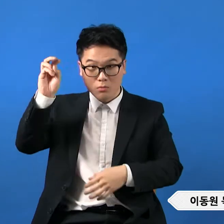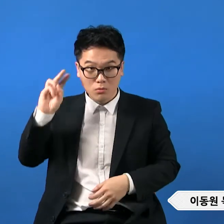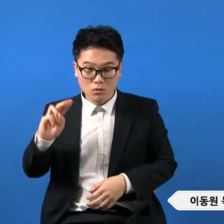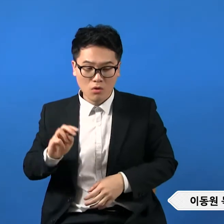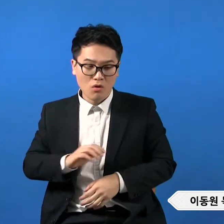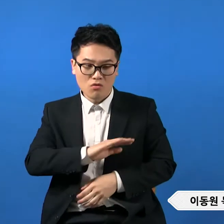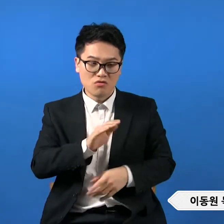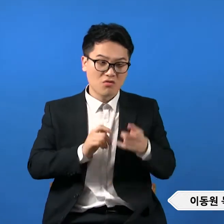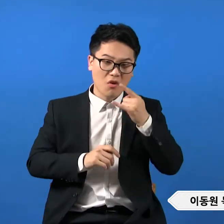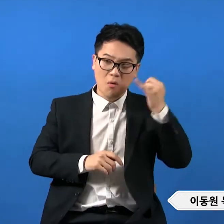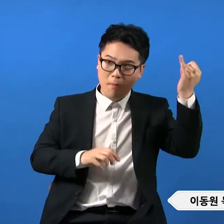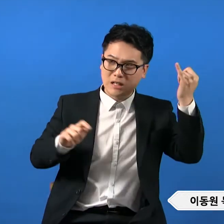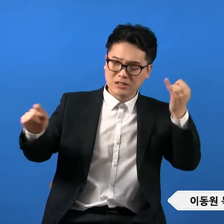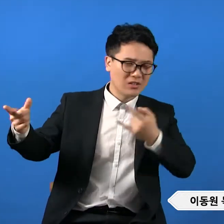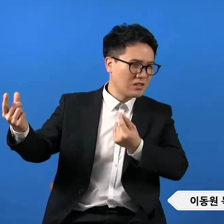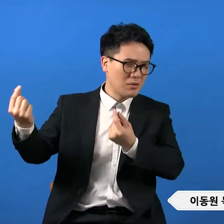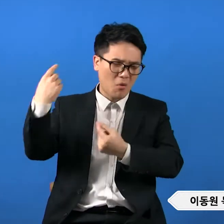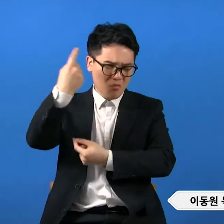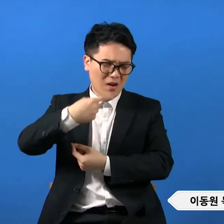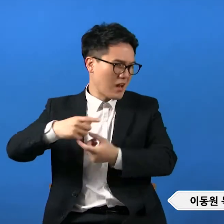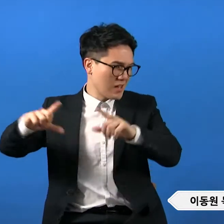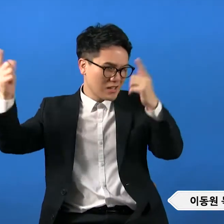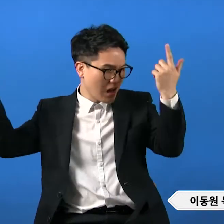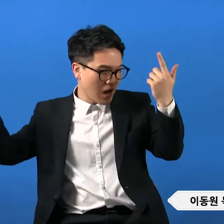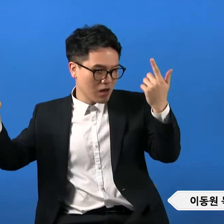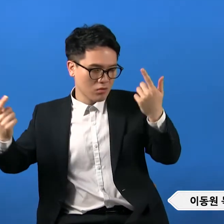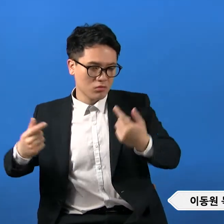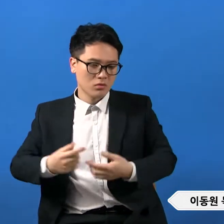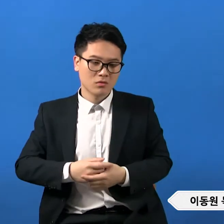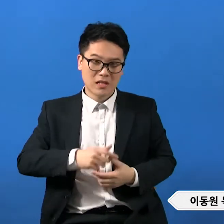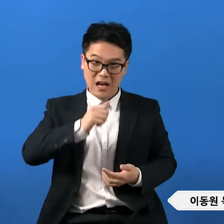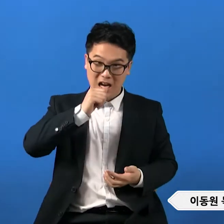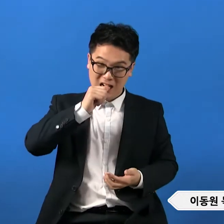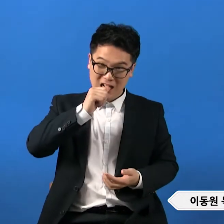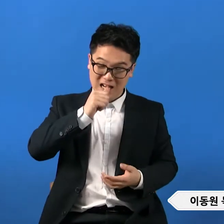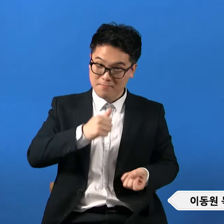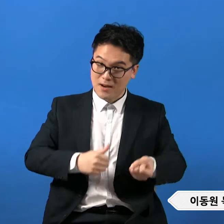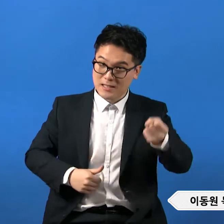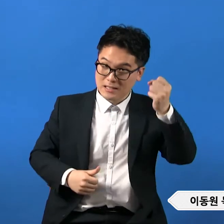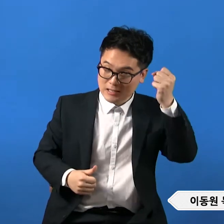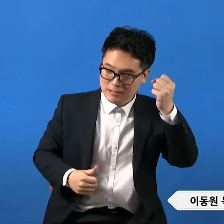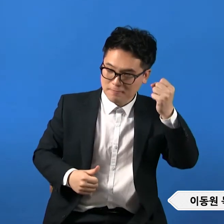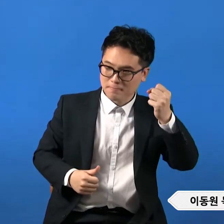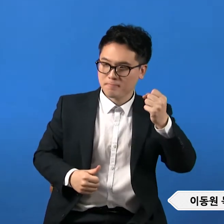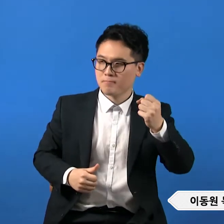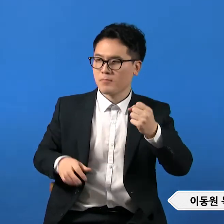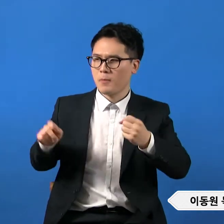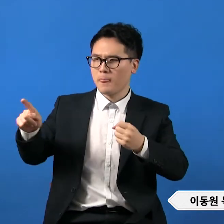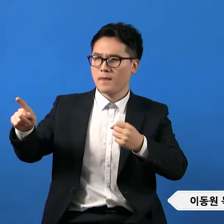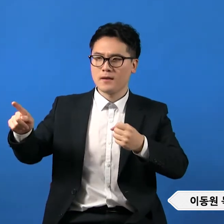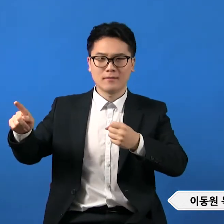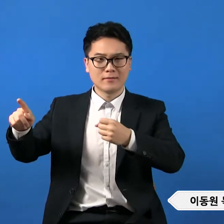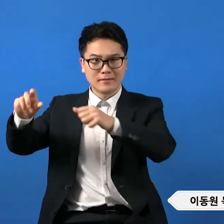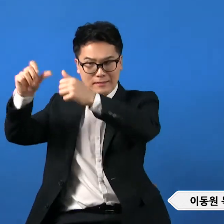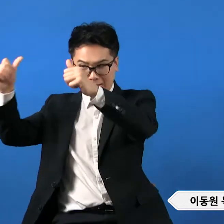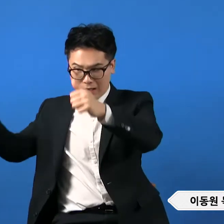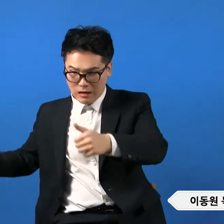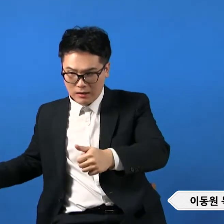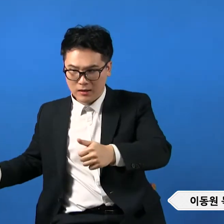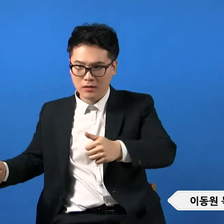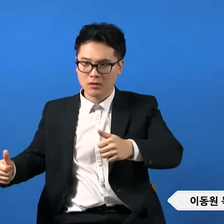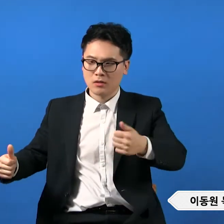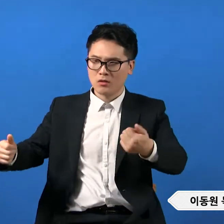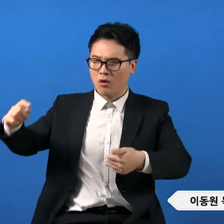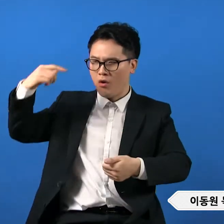소리치더니 주머니에 준비해 가져온 hä머, 망치를 꺼내어서 그 상 앞에 다가가